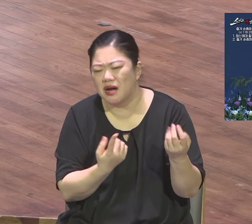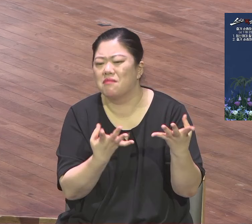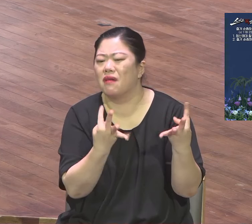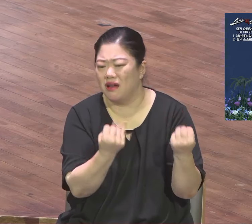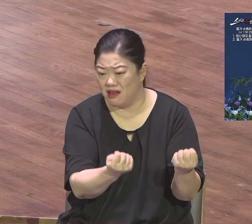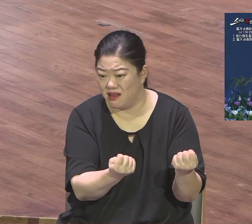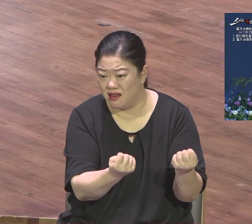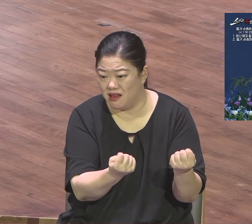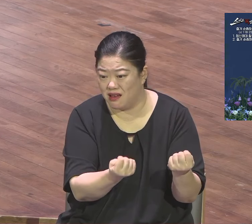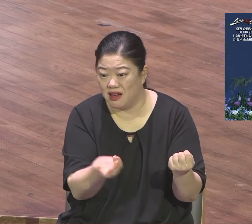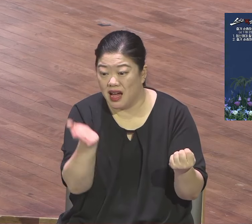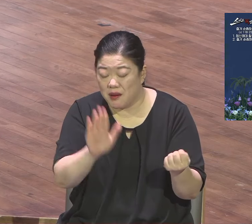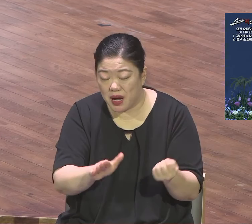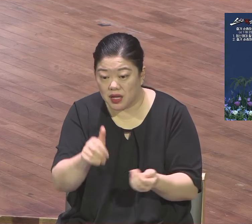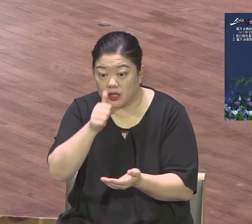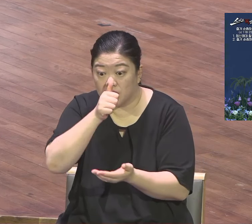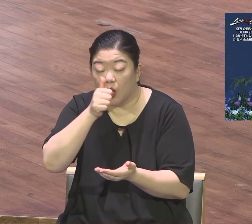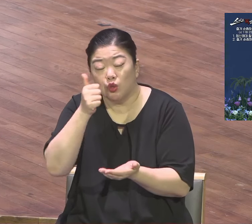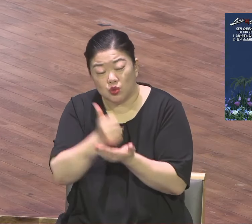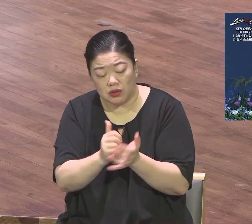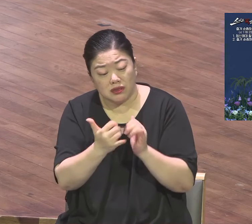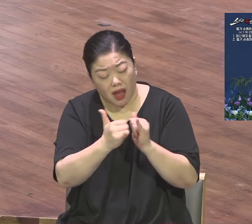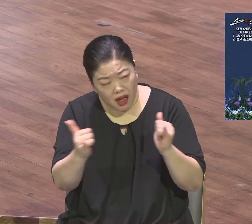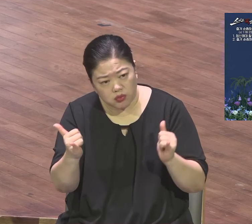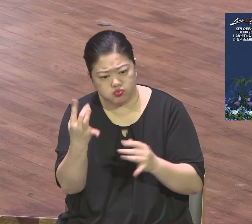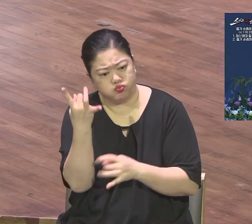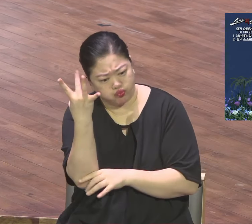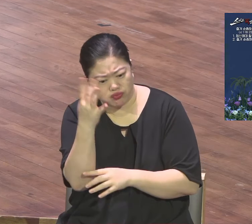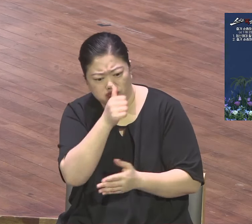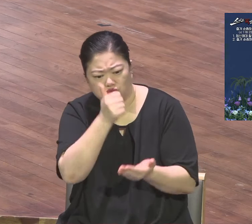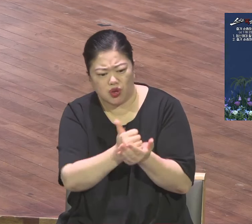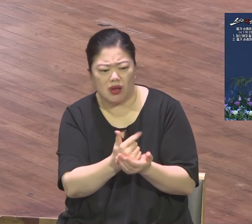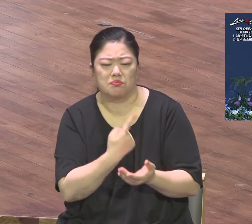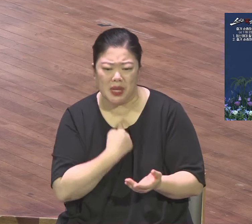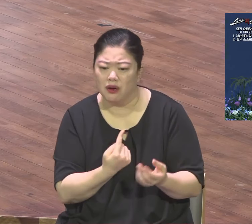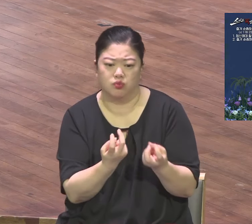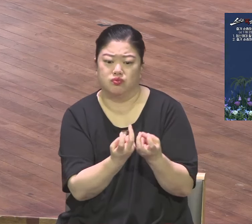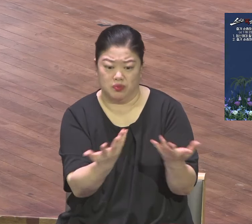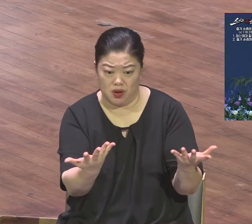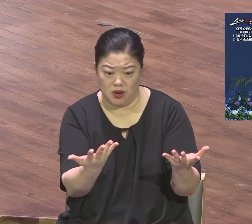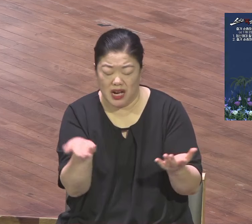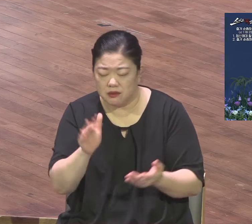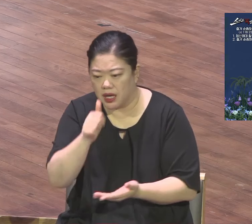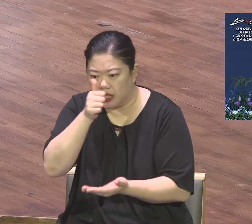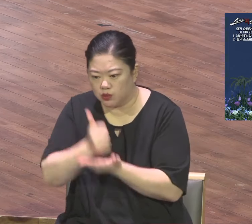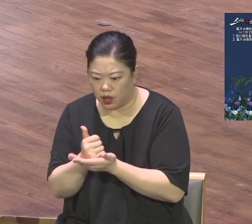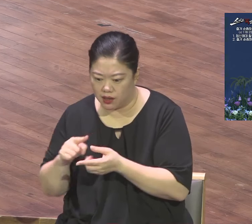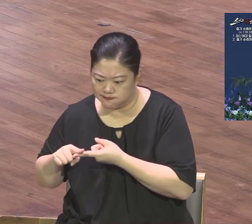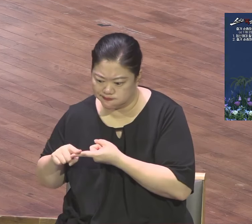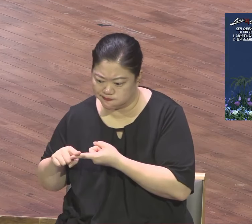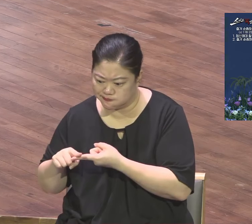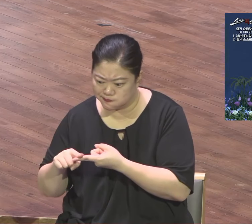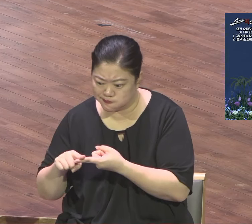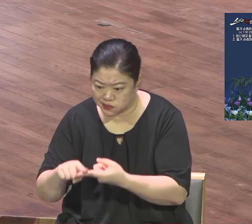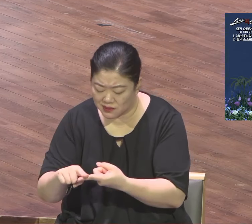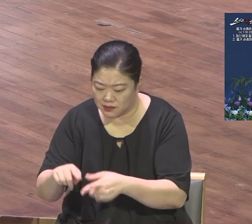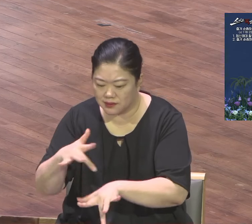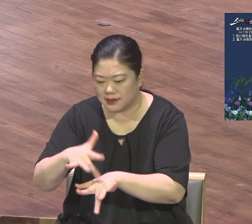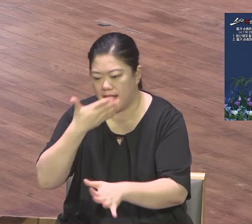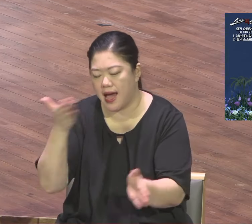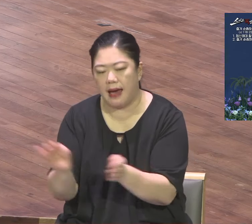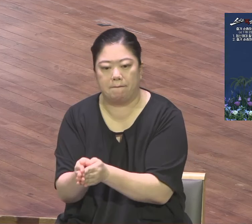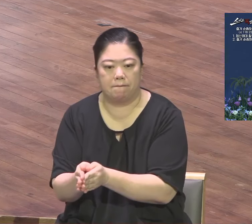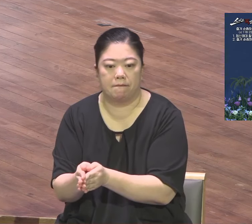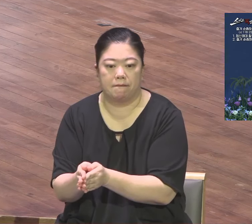그랬어요. 죄를 짓는 건 인간적이 어쩔 수 없어. 그런데 죄에 머물러 있는 것은 마귀적이다.